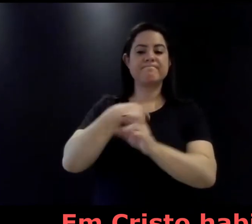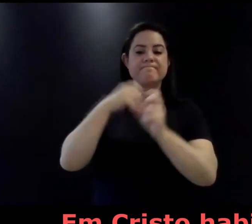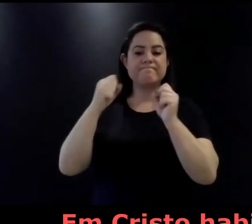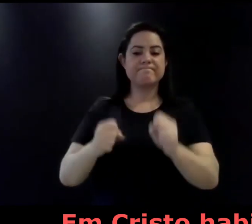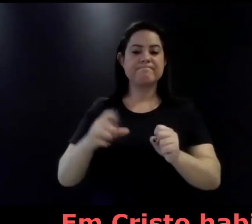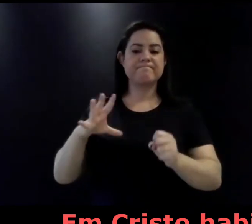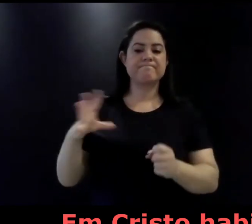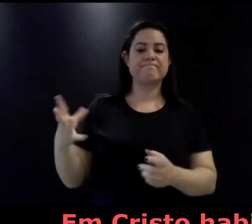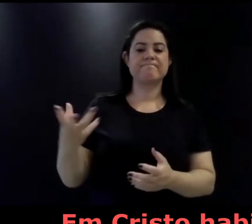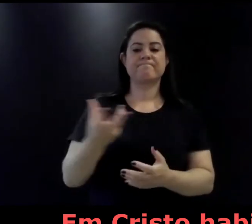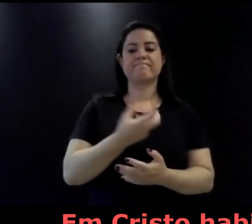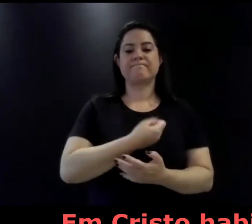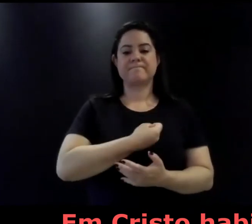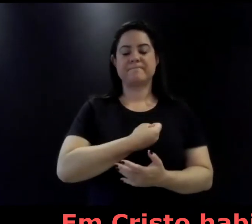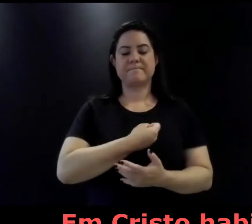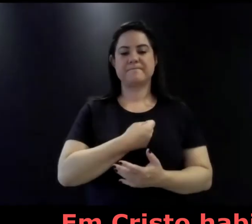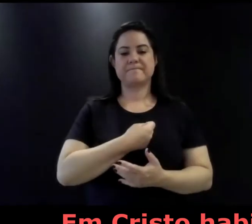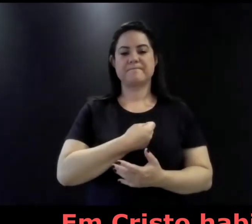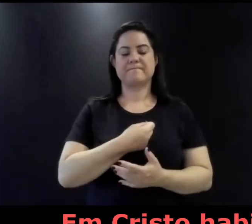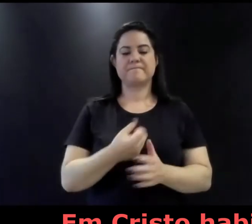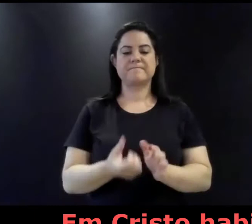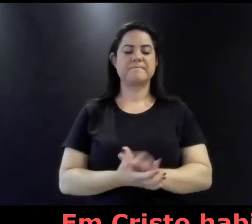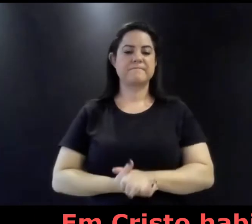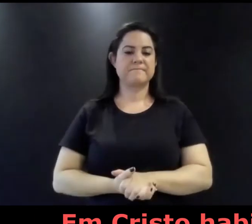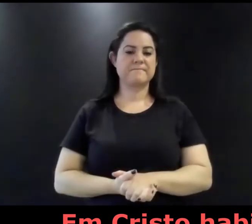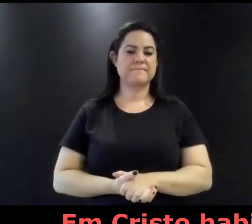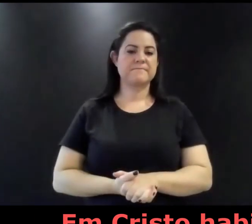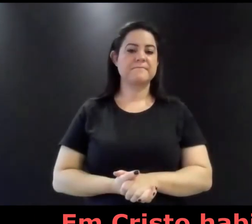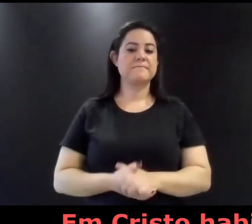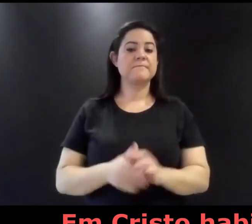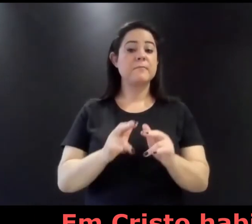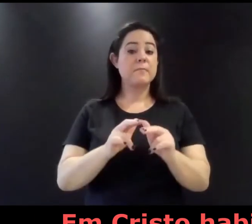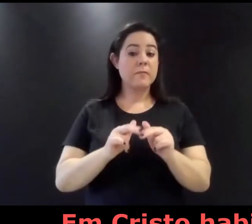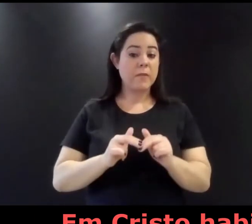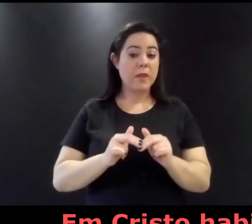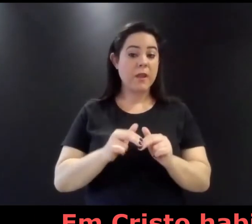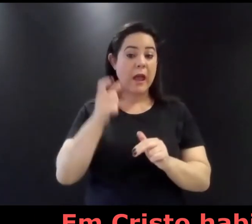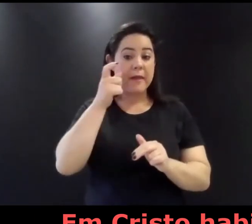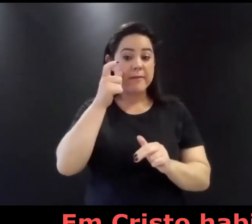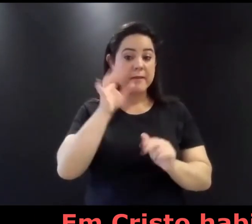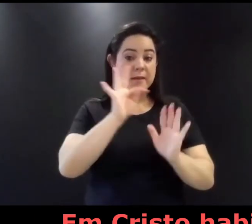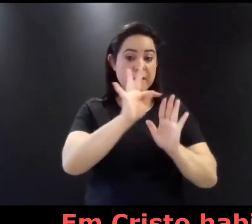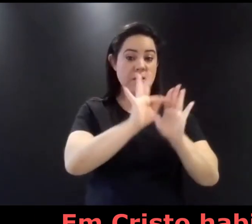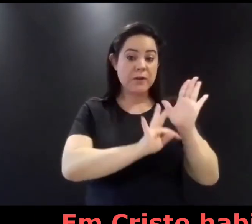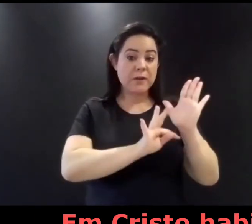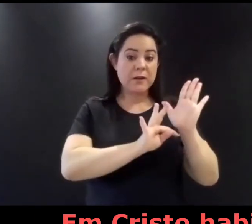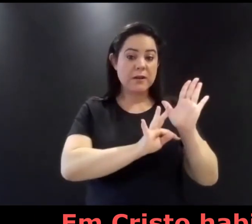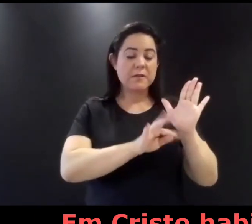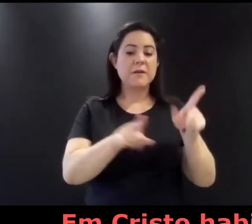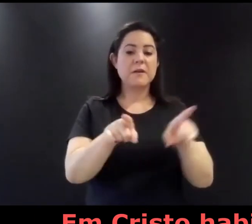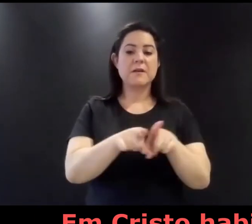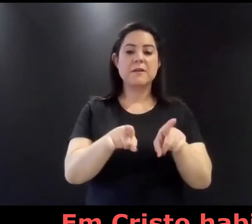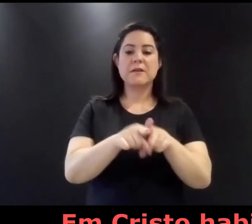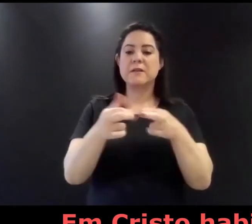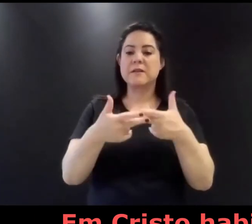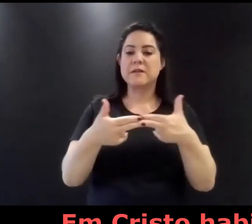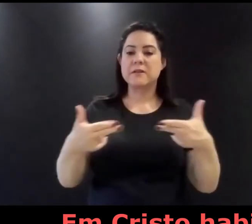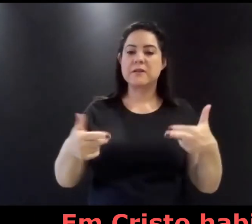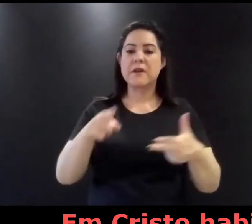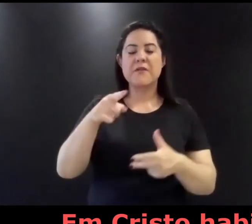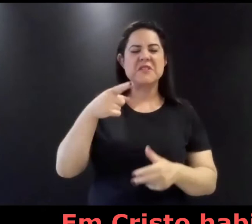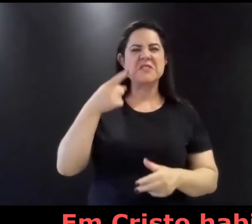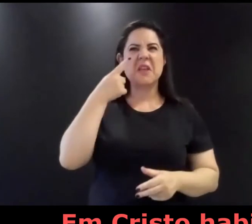pudesse acontecer. Por isso, preste atenção no texto e preste atenção nas coisas que você